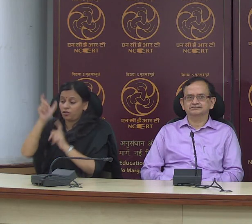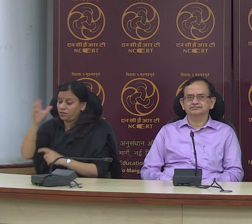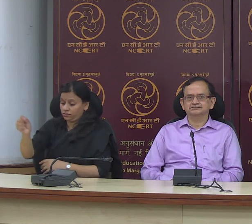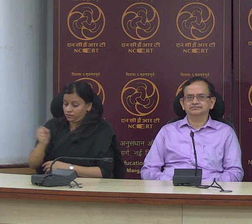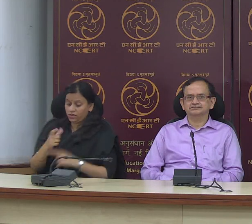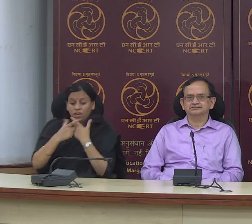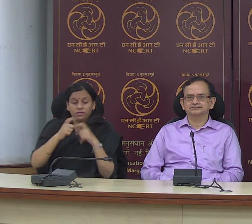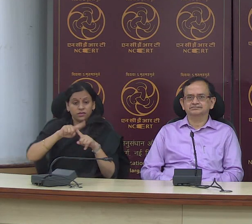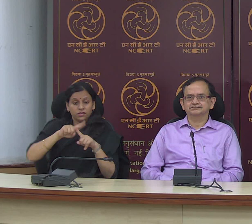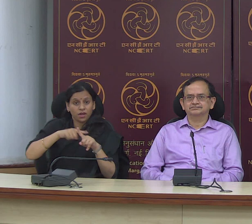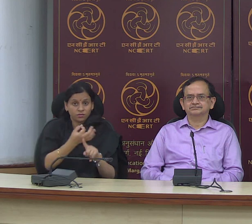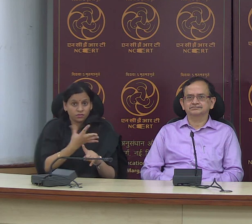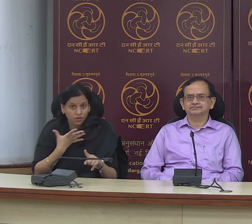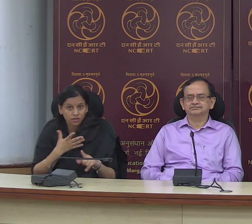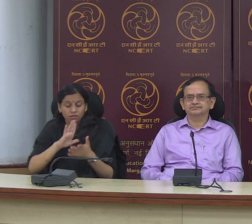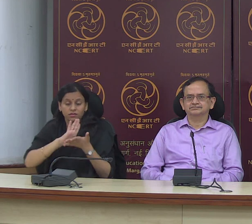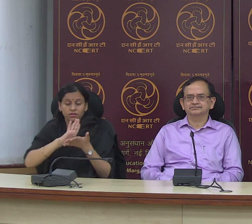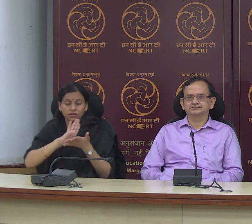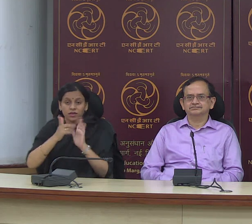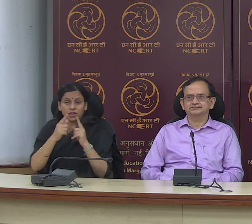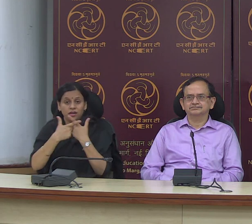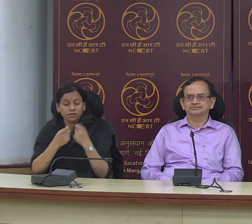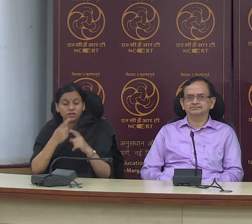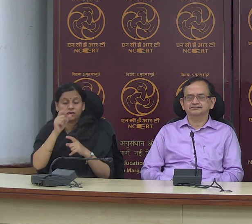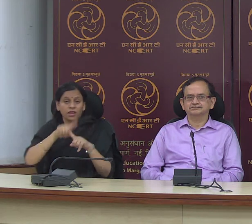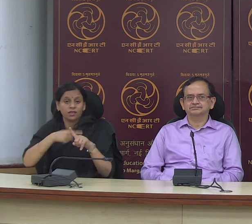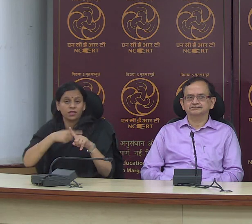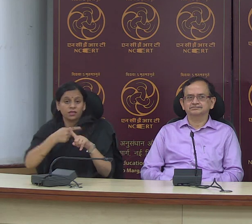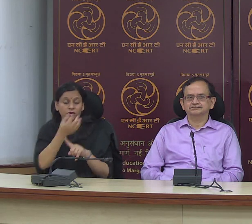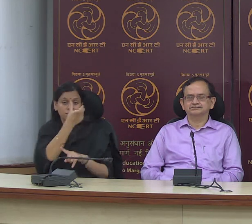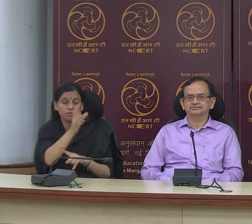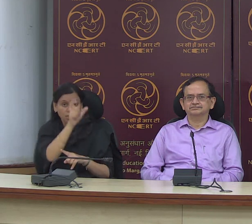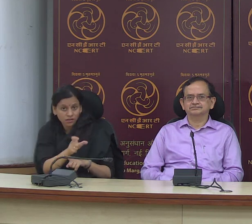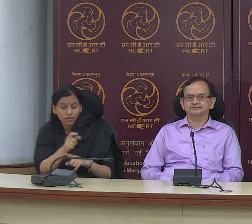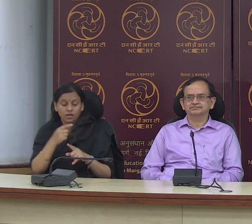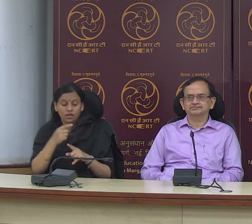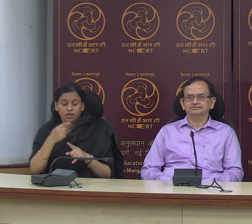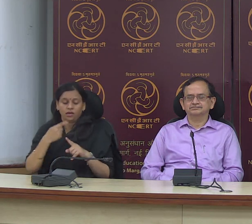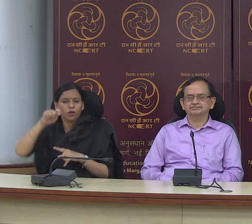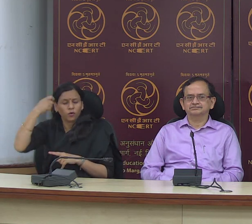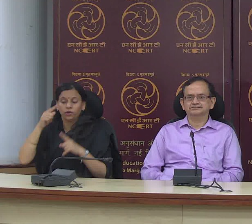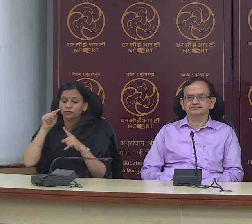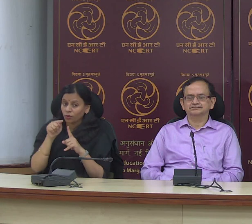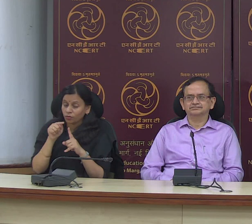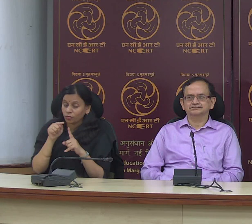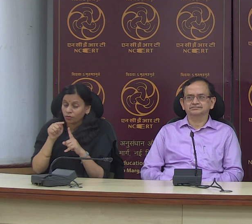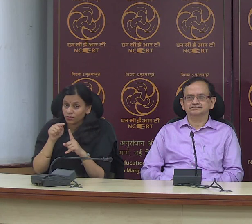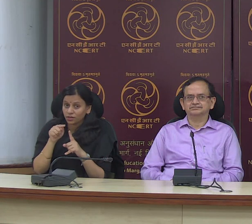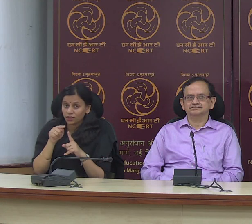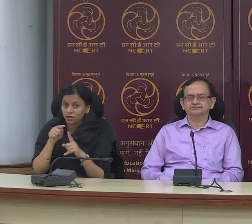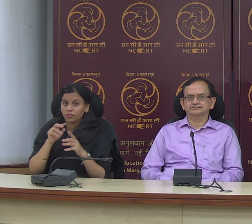लिंग्विस्टिक एक्सपर्ट्स के साथ में, साइन लिंग्विस्ट एक्सपर्ट्स के साथ में। फिर जब रिकॉर्डिंग की बात आई तो